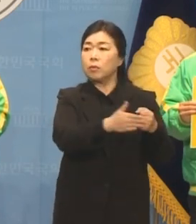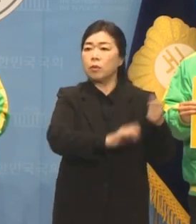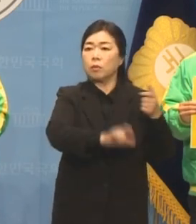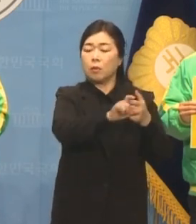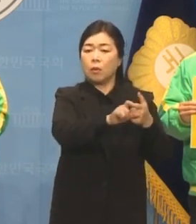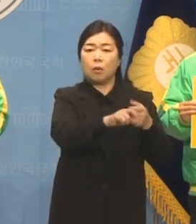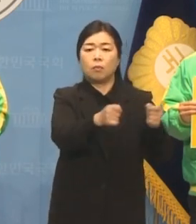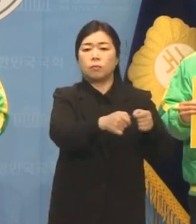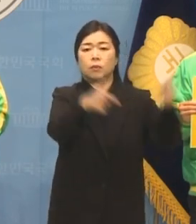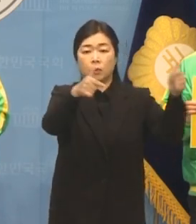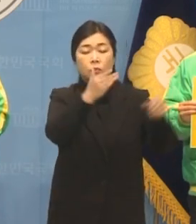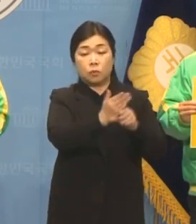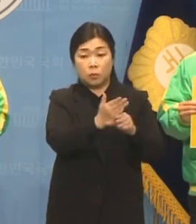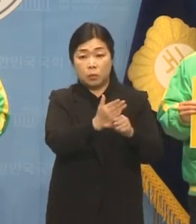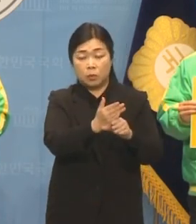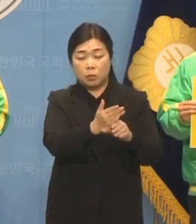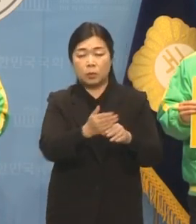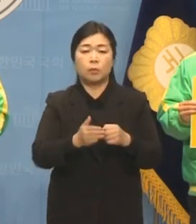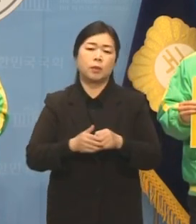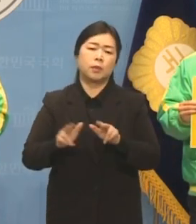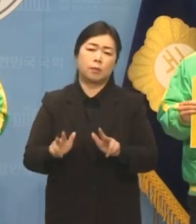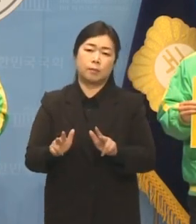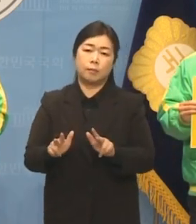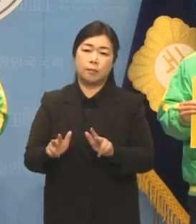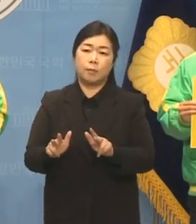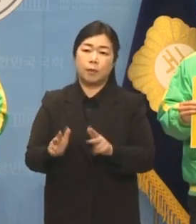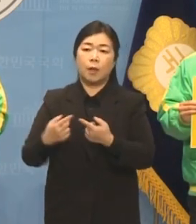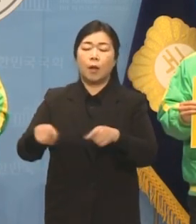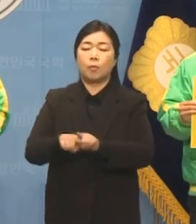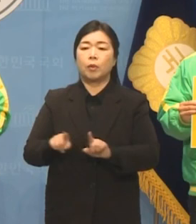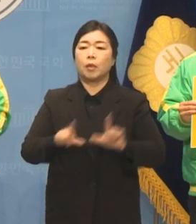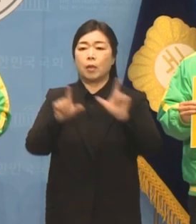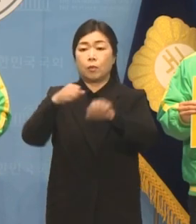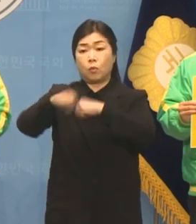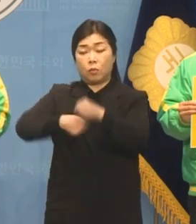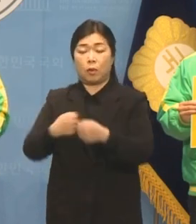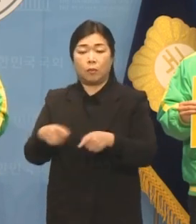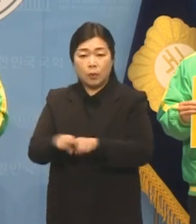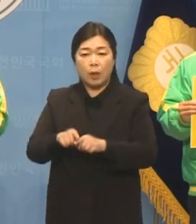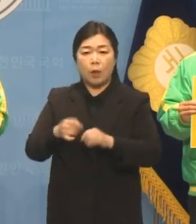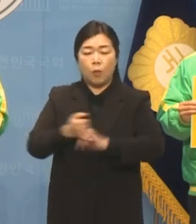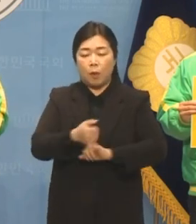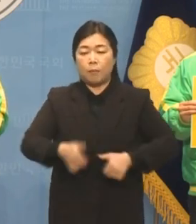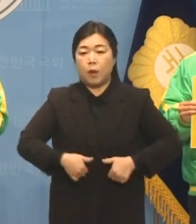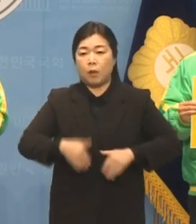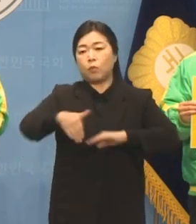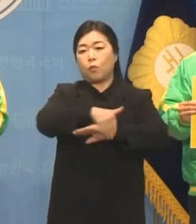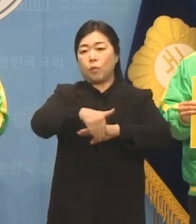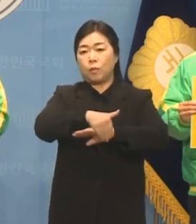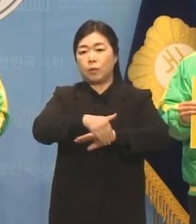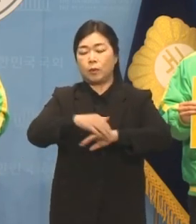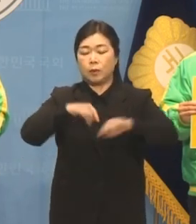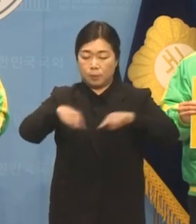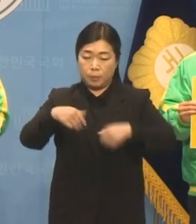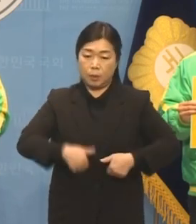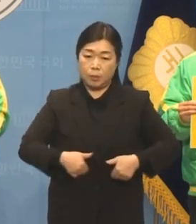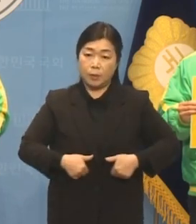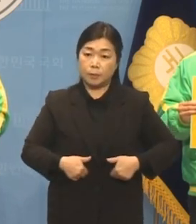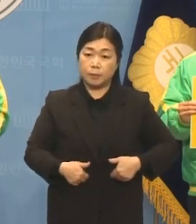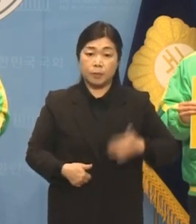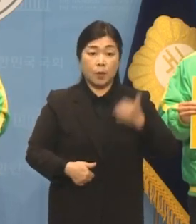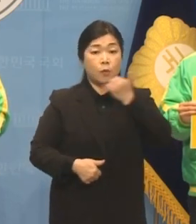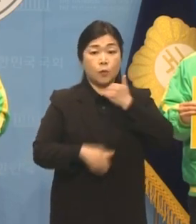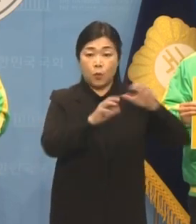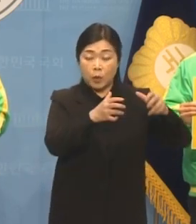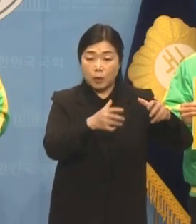행복한 정책이 필요합니다. 독일은 모든 동물의 등록을 의무하고 매년